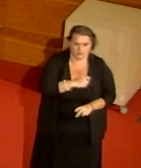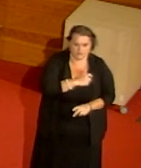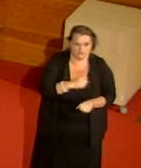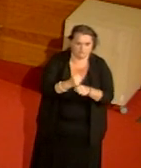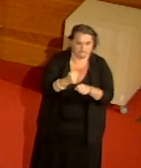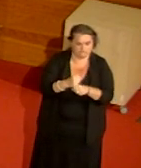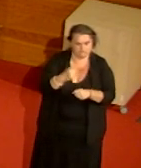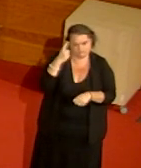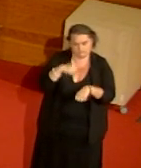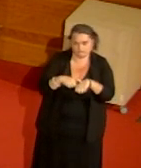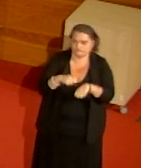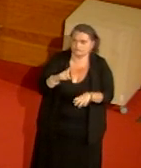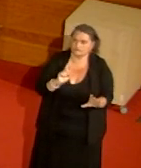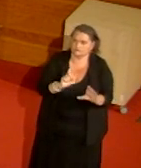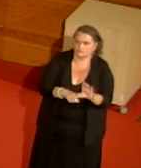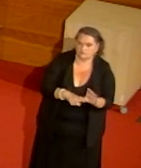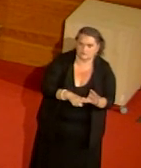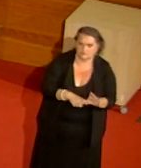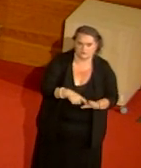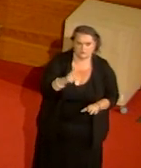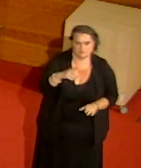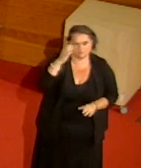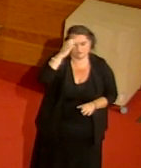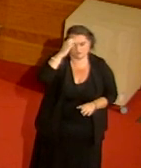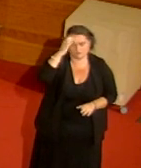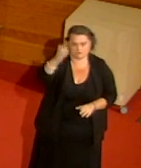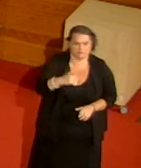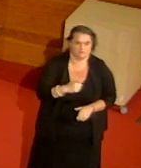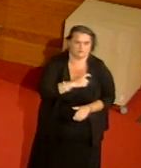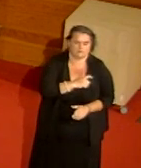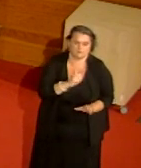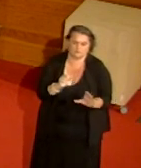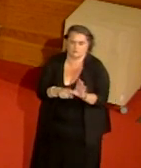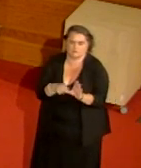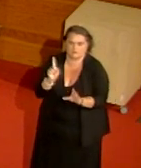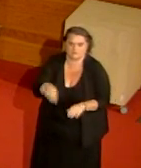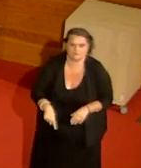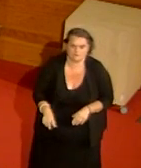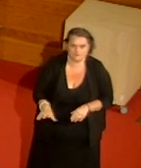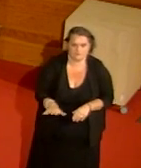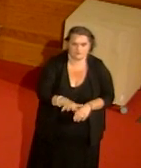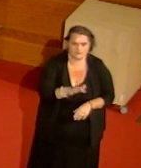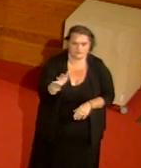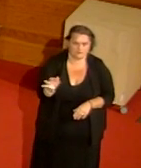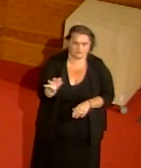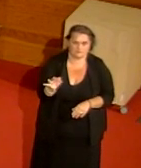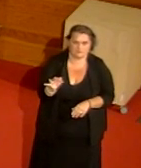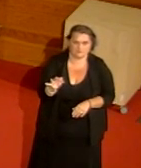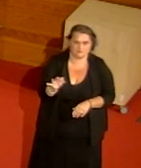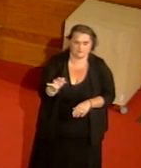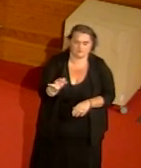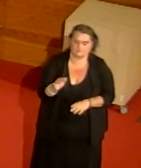erom espain erre academi patronat kidea iz baita etopia Center For Art and